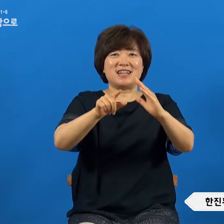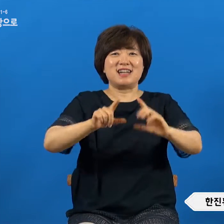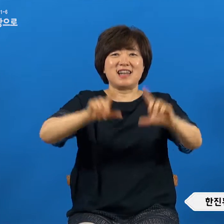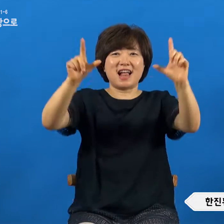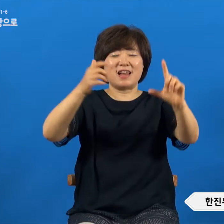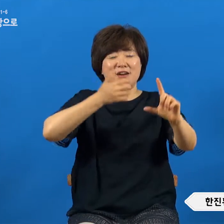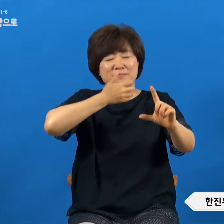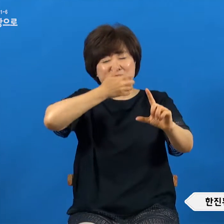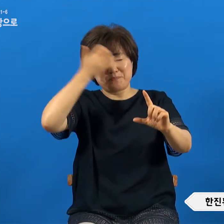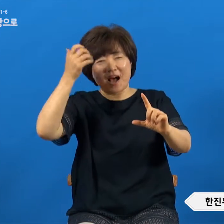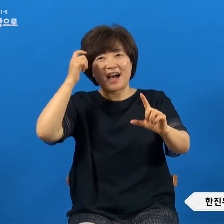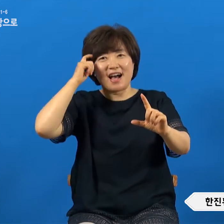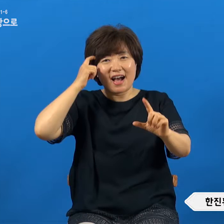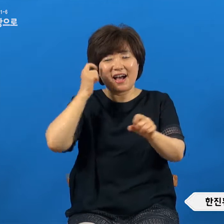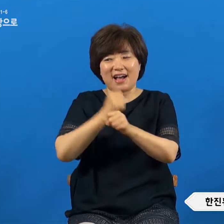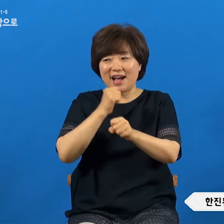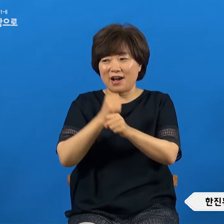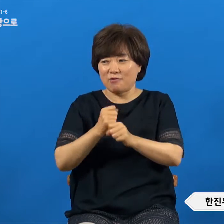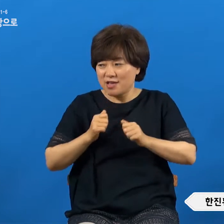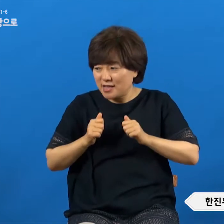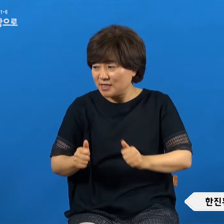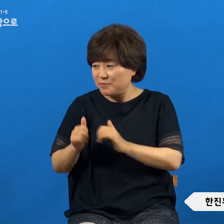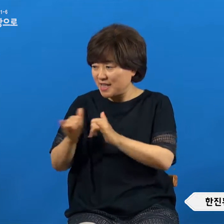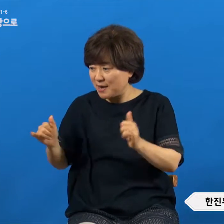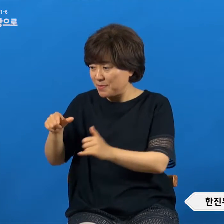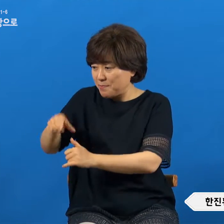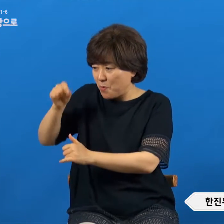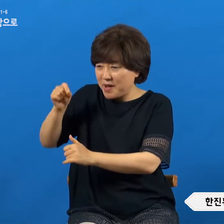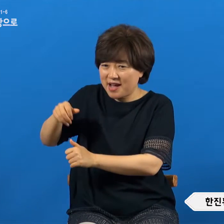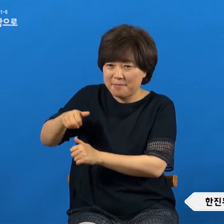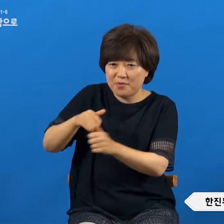사람들을 열심히 이주를 시키고 애를 씁니다.